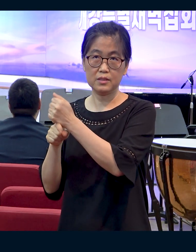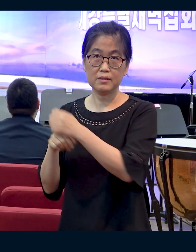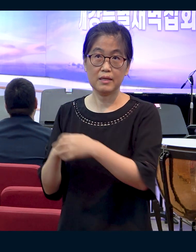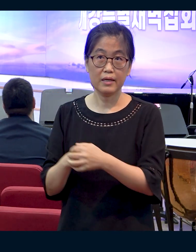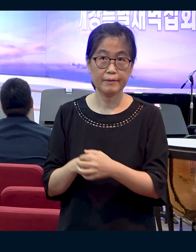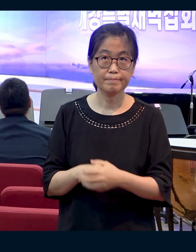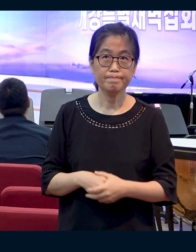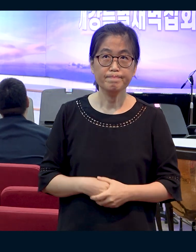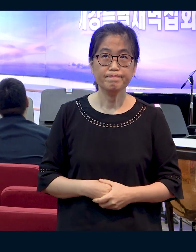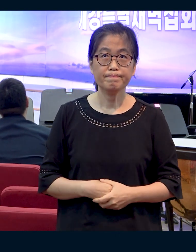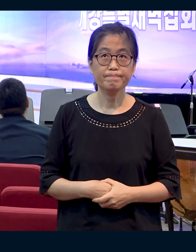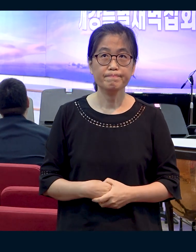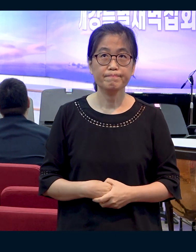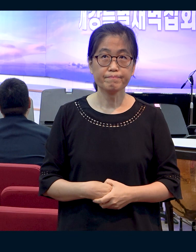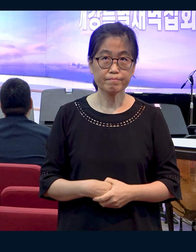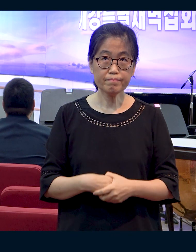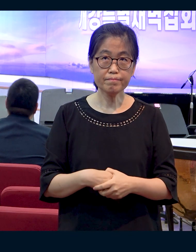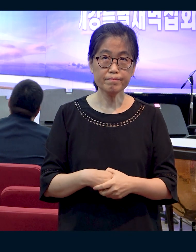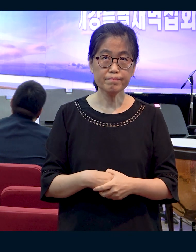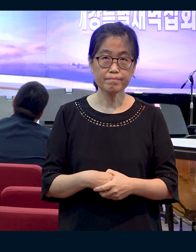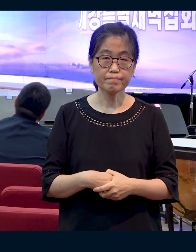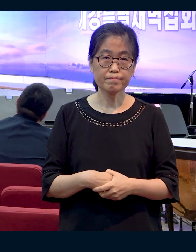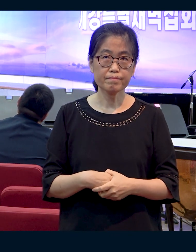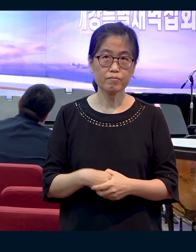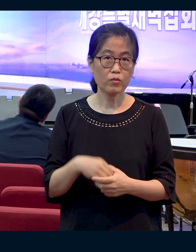하시는 바로 그 십자가 역사.